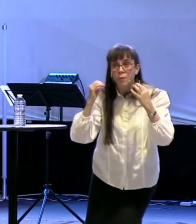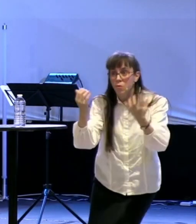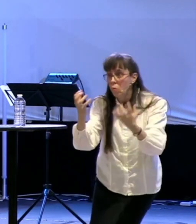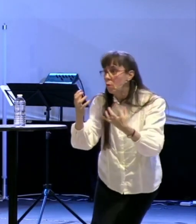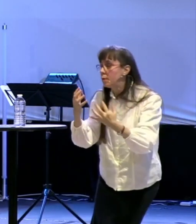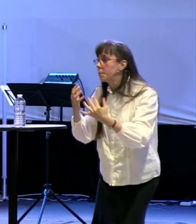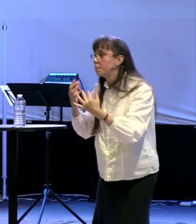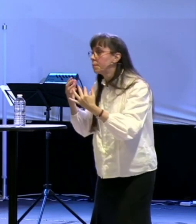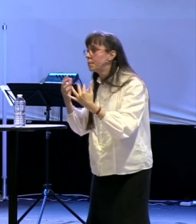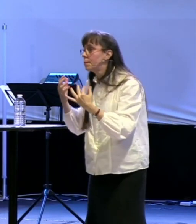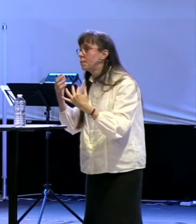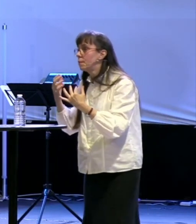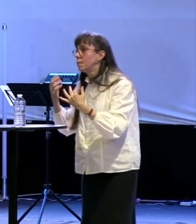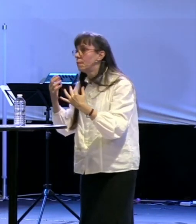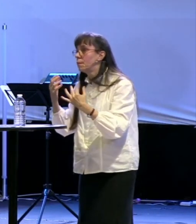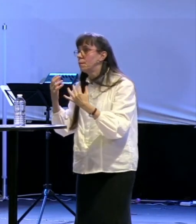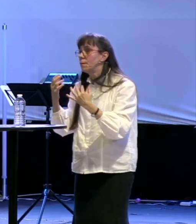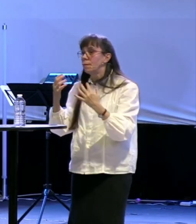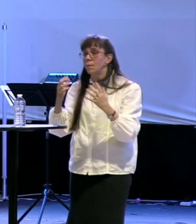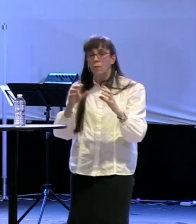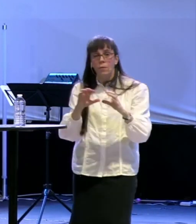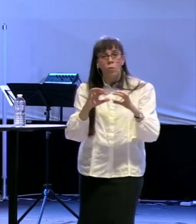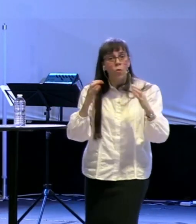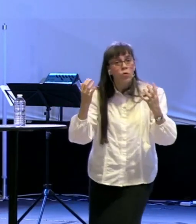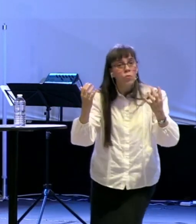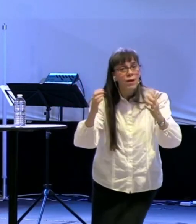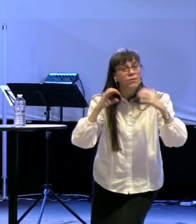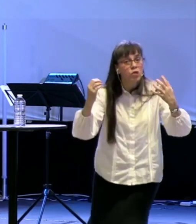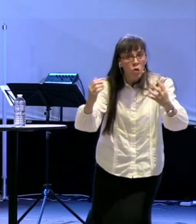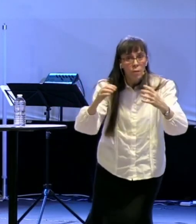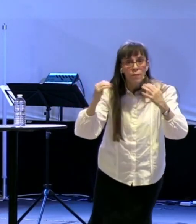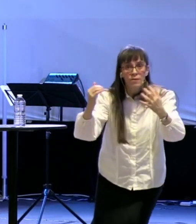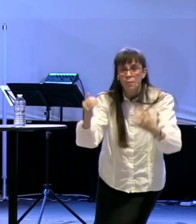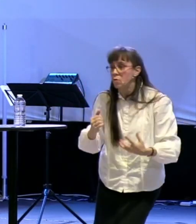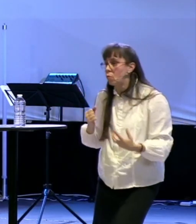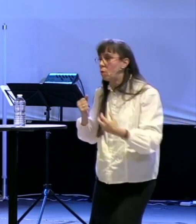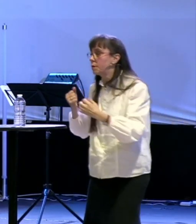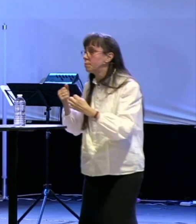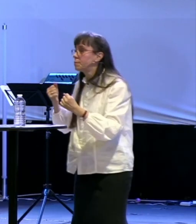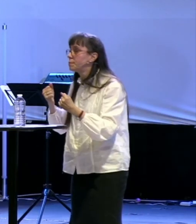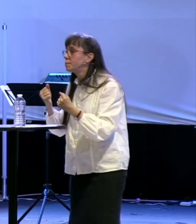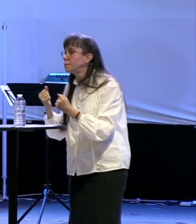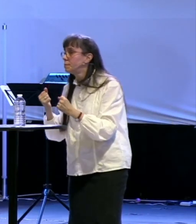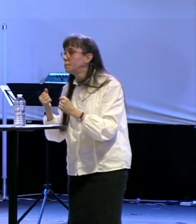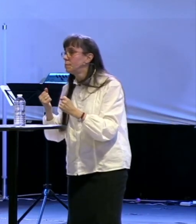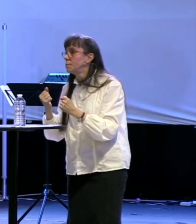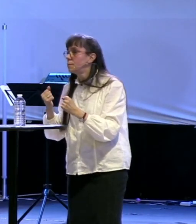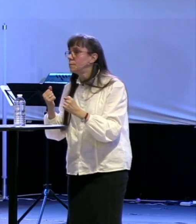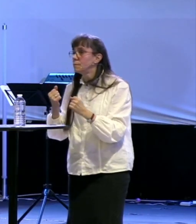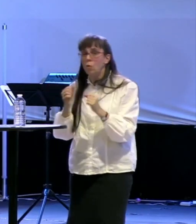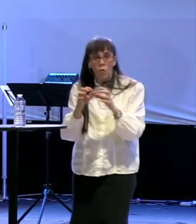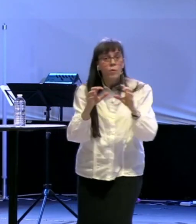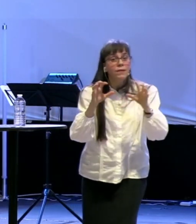world, a spiritual world. Et plus tu vas fonctionner selon le discernement de ce monde spirituel. The more you will have discernment of the spiritual world. Et plus tu vas comprendre qu'il y a des